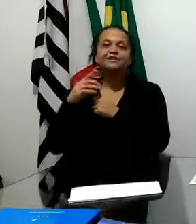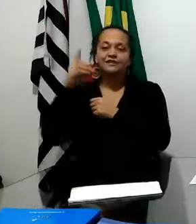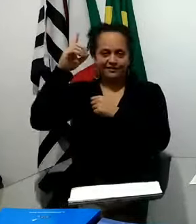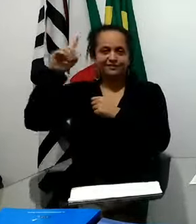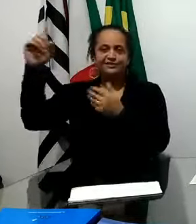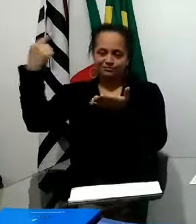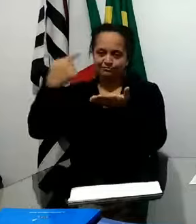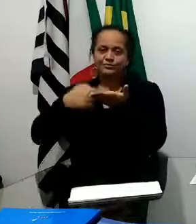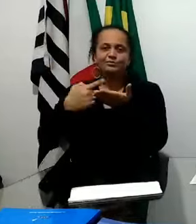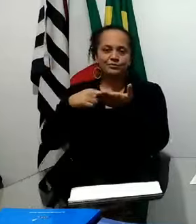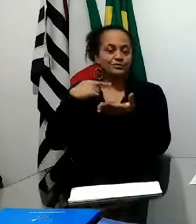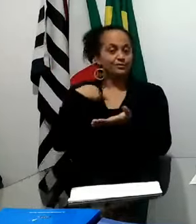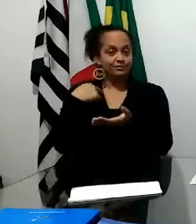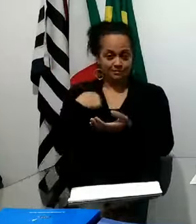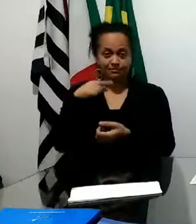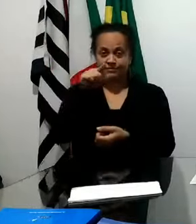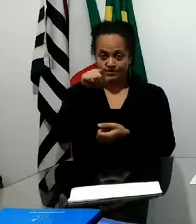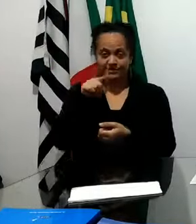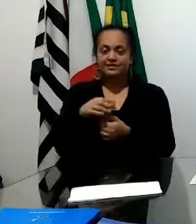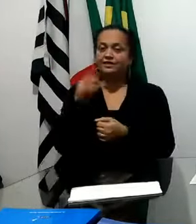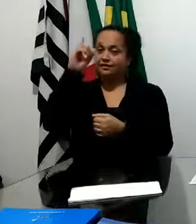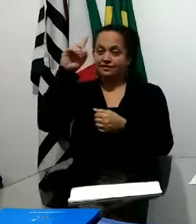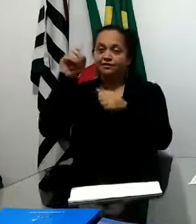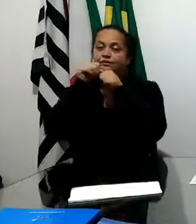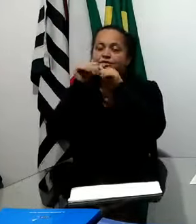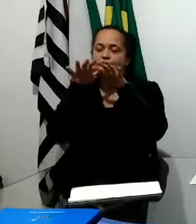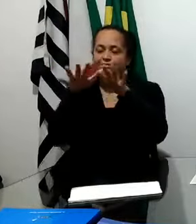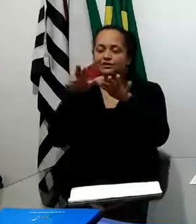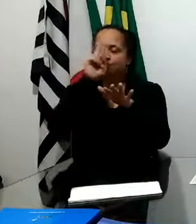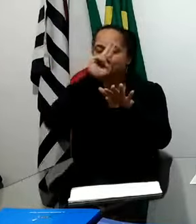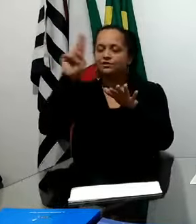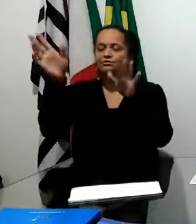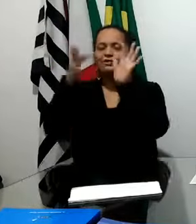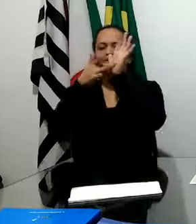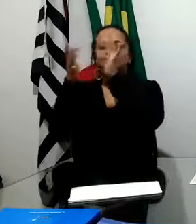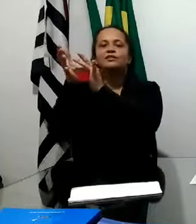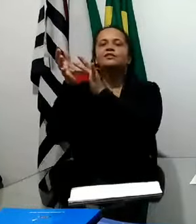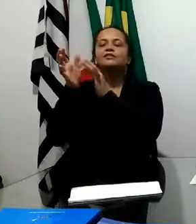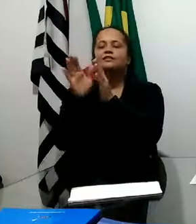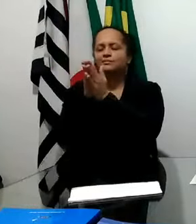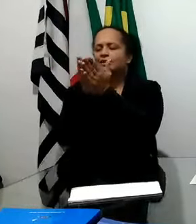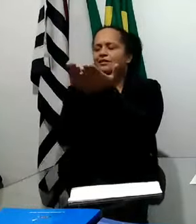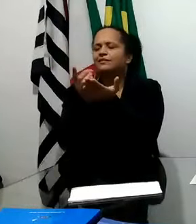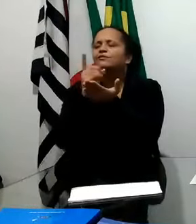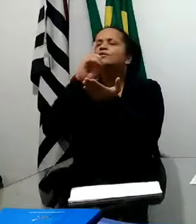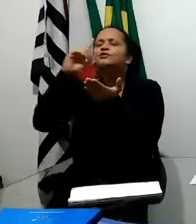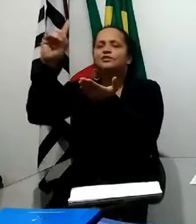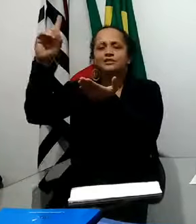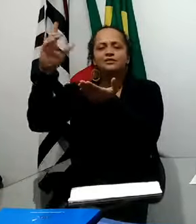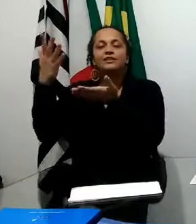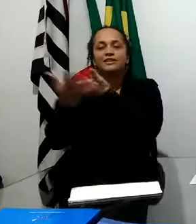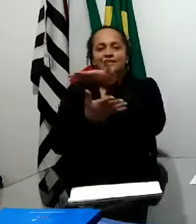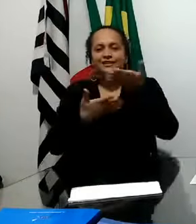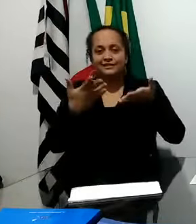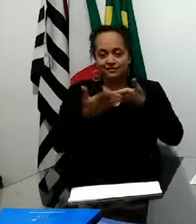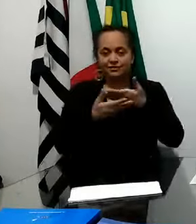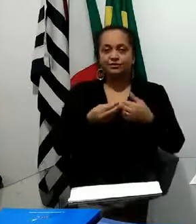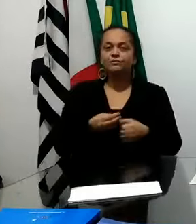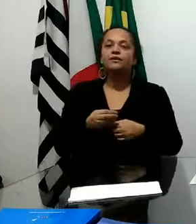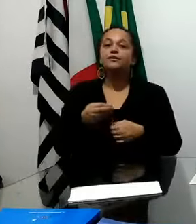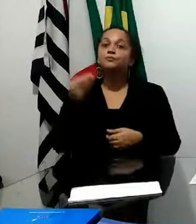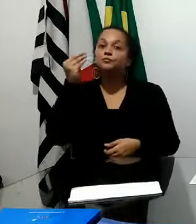lugar. Amém? Deus te abençoe. Em nome de Jesus, que você fique com essa palavra. Eu quero mandar um beijo para o